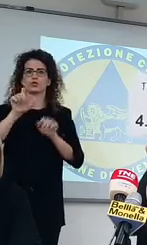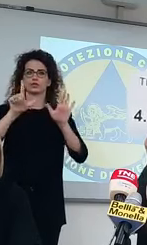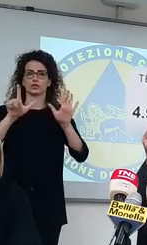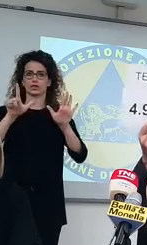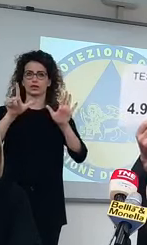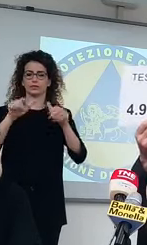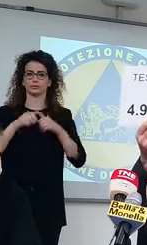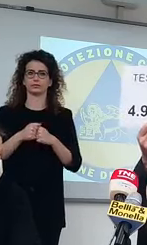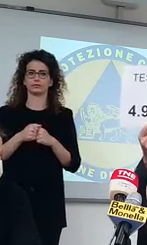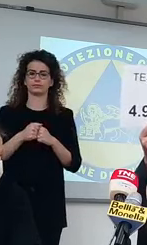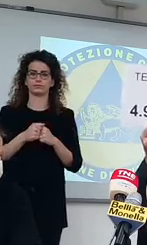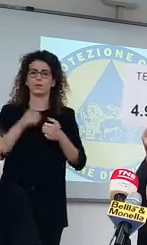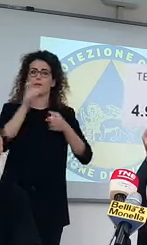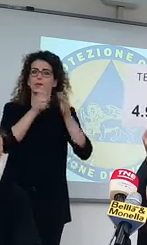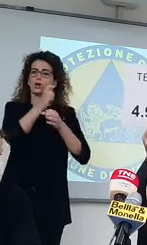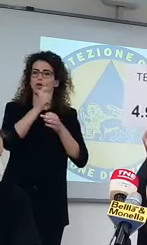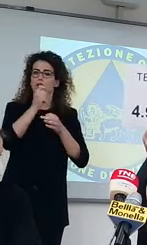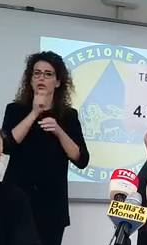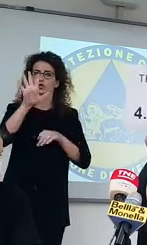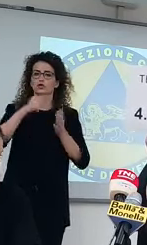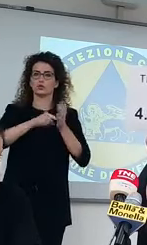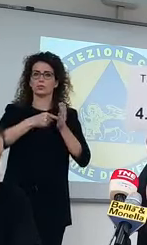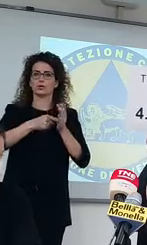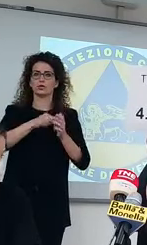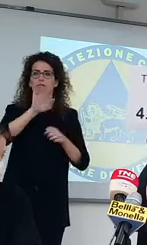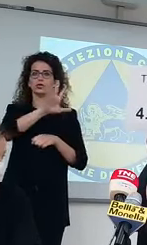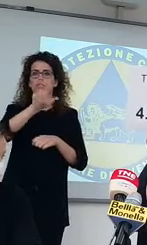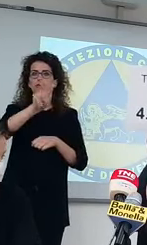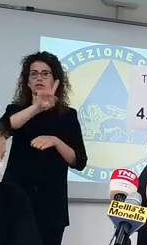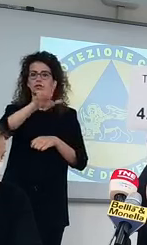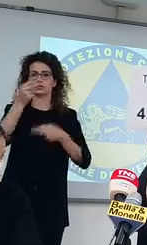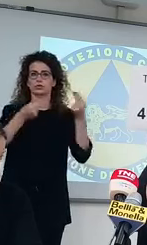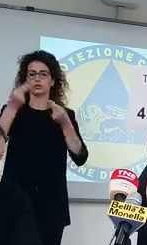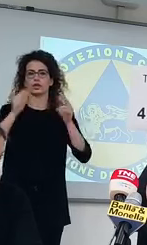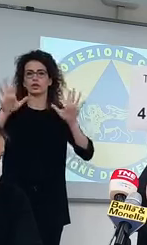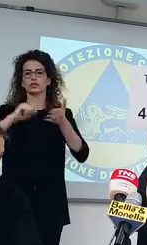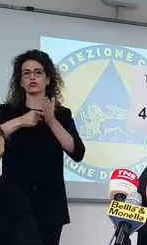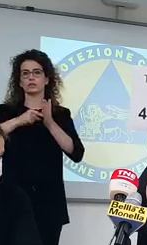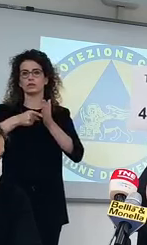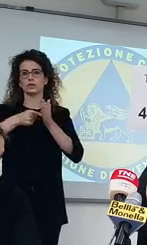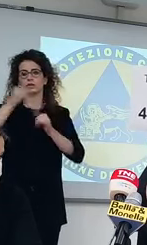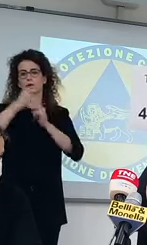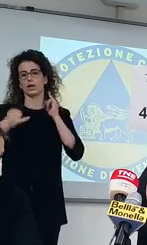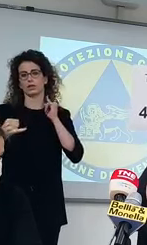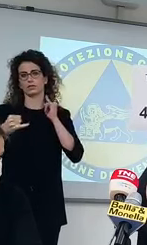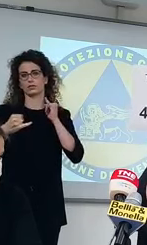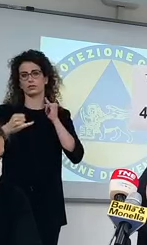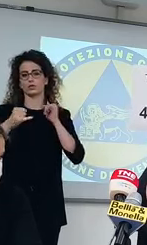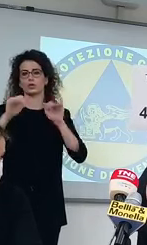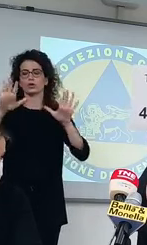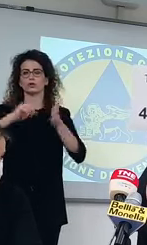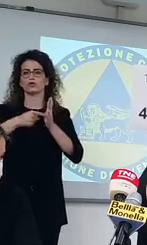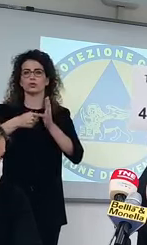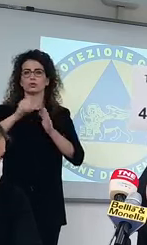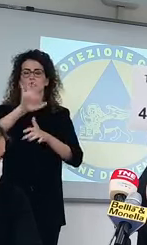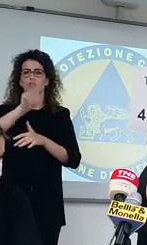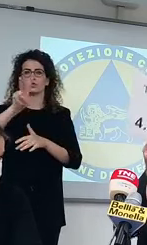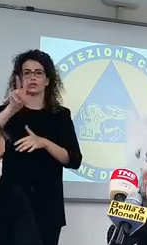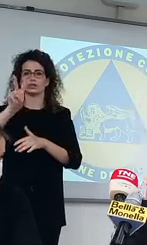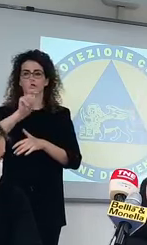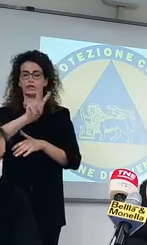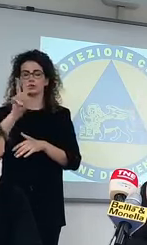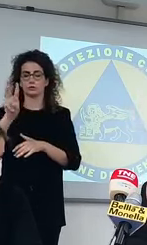499.507 e i test molecolari 5.525. Il totale sono 10 milioni e mezzo, 10 milioni 522 per